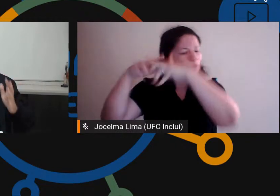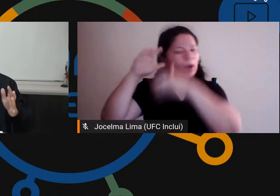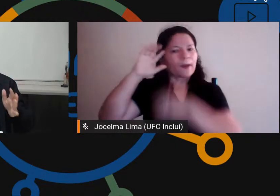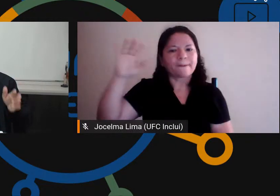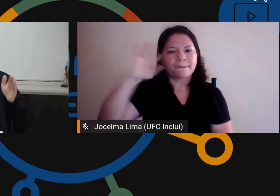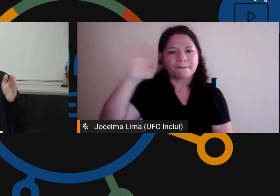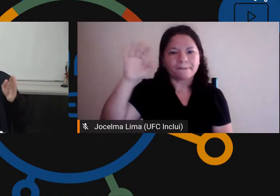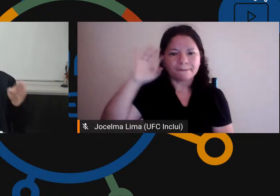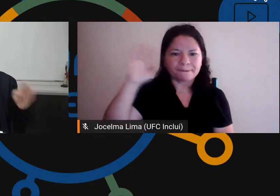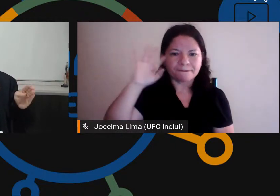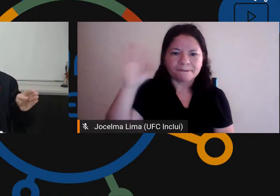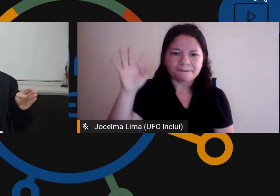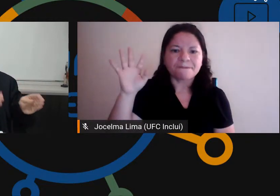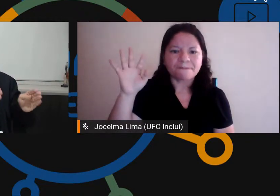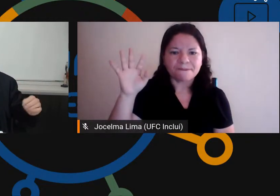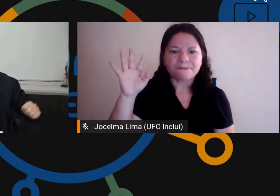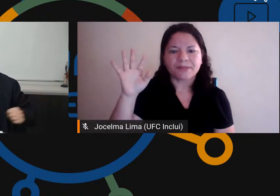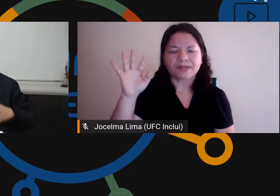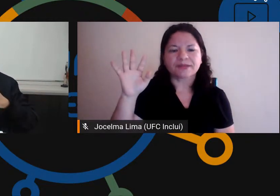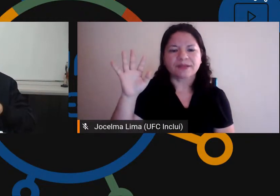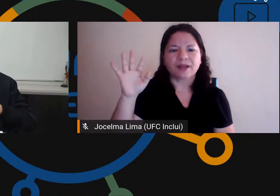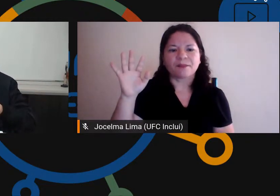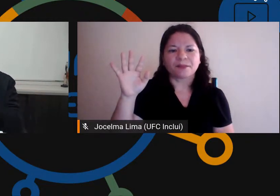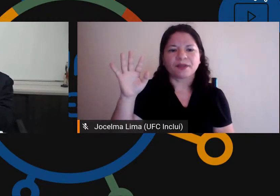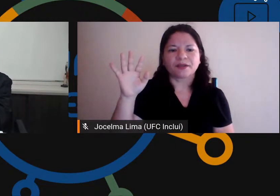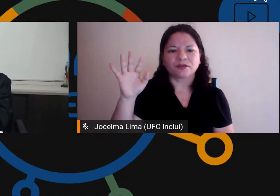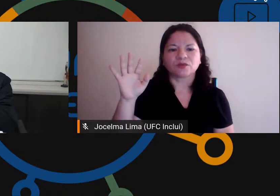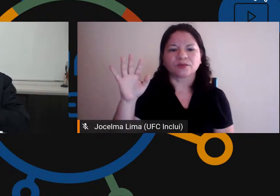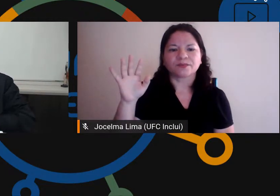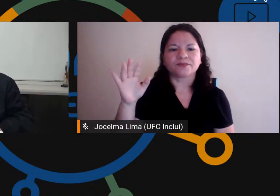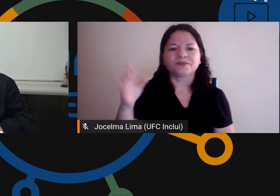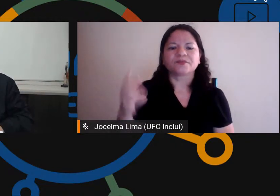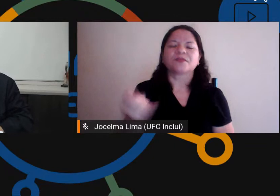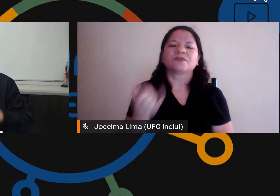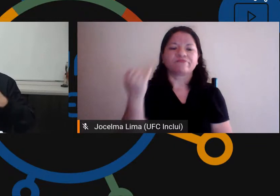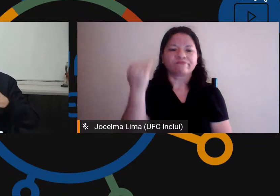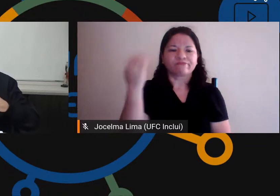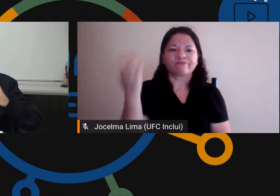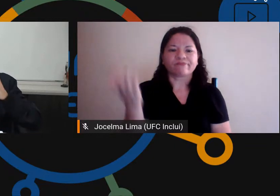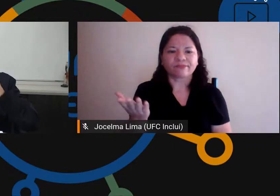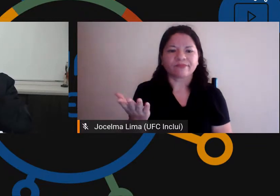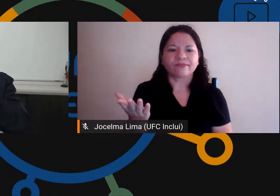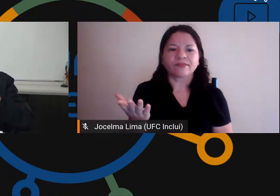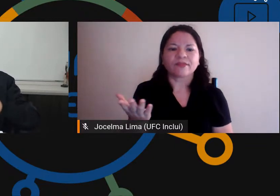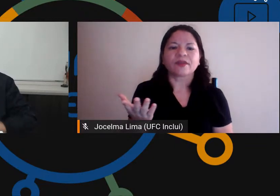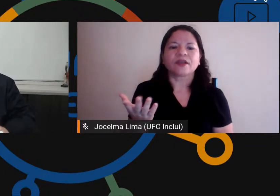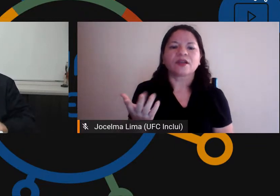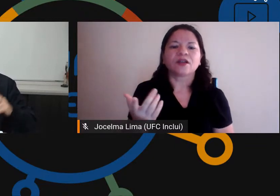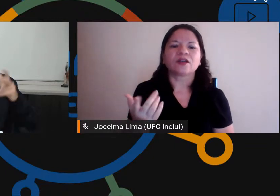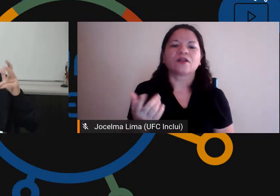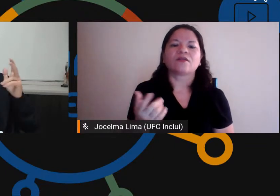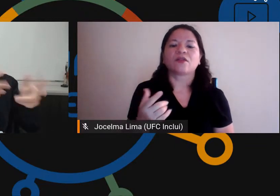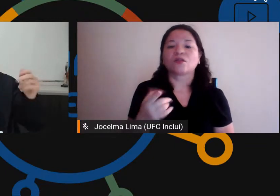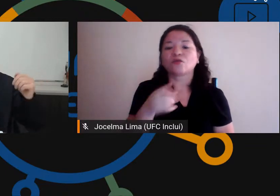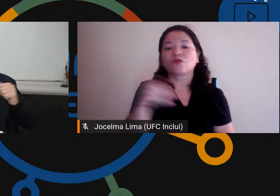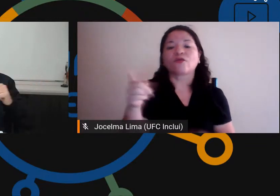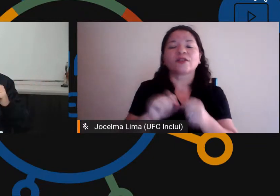começar a escrever, porque não é um gênero parecido com o gênero que vai escrever um romance, que vai escrever um livro de ficção, um